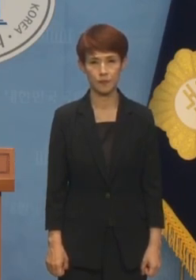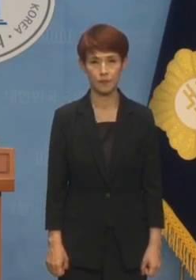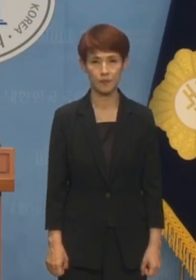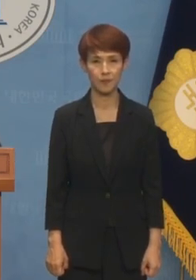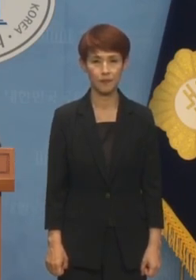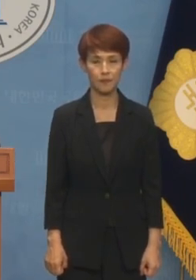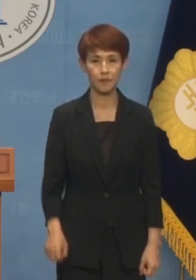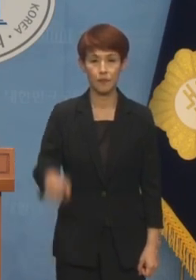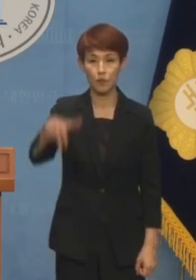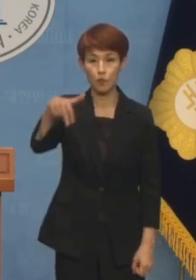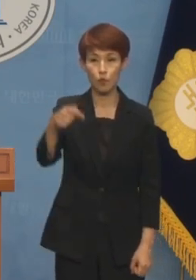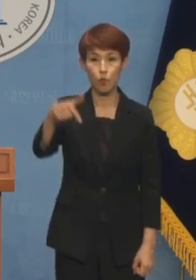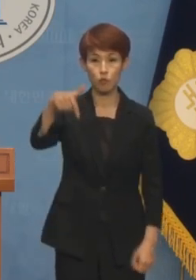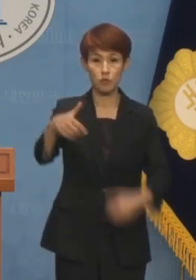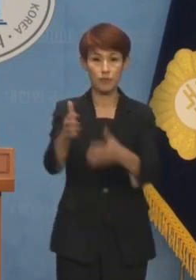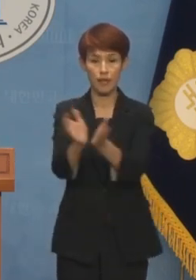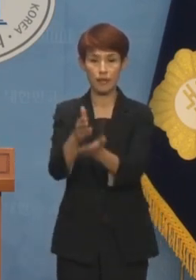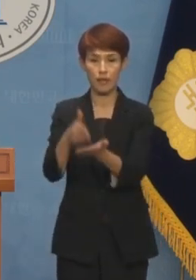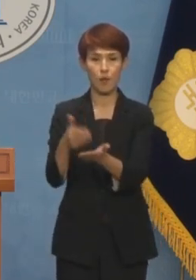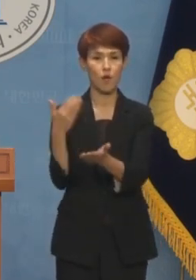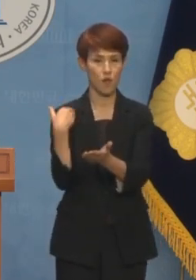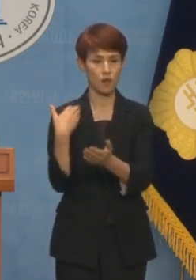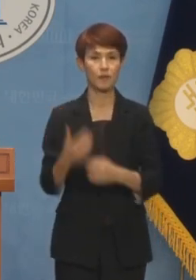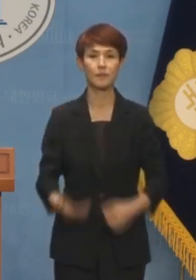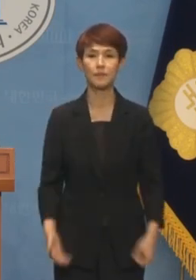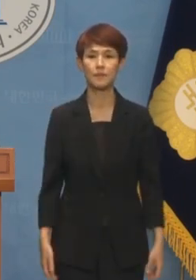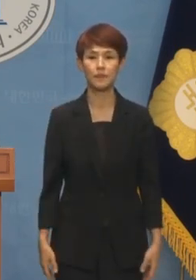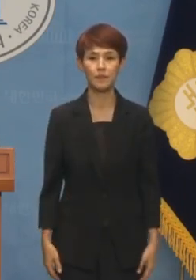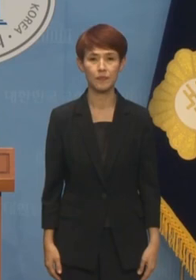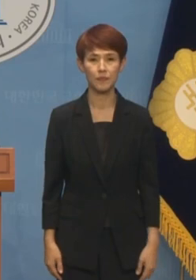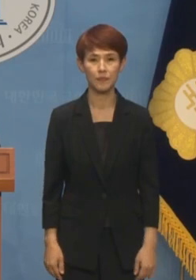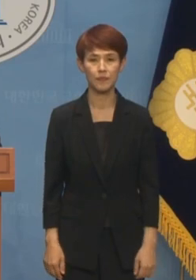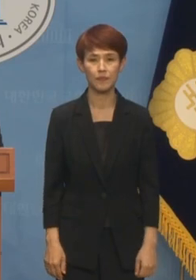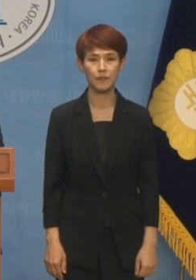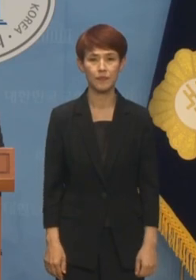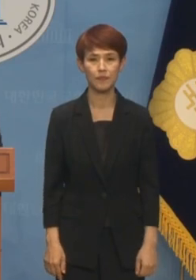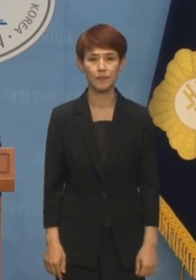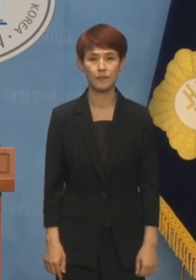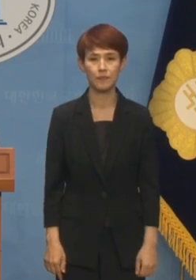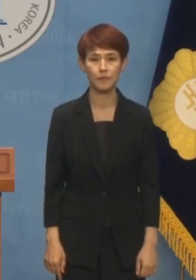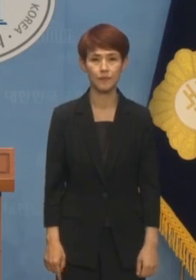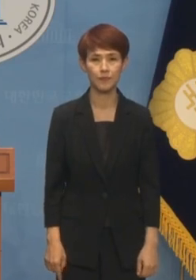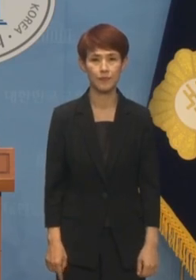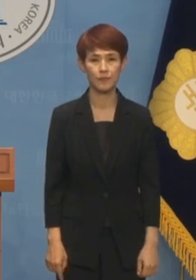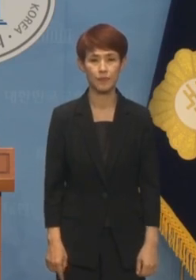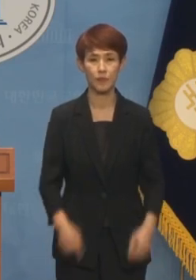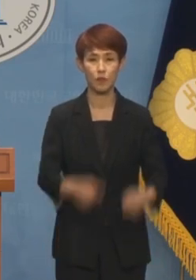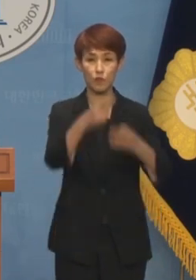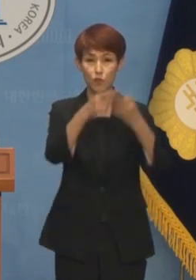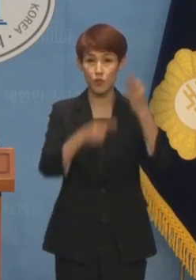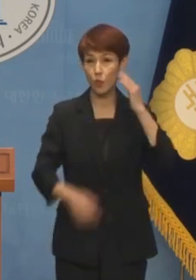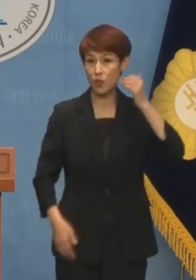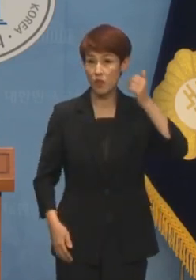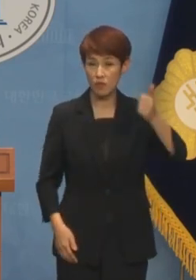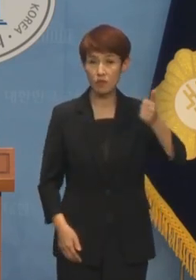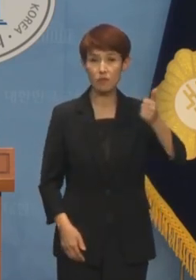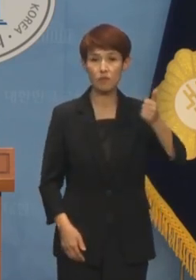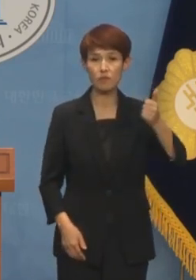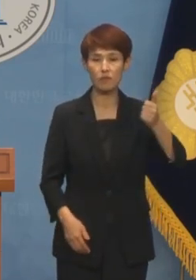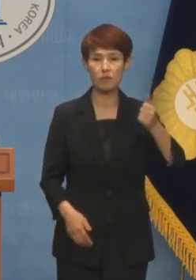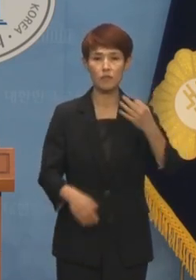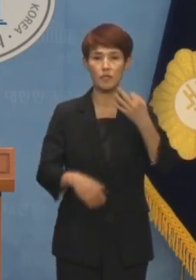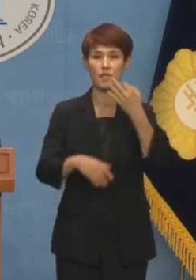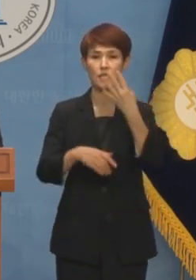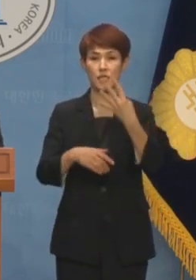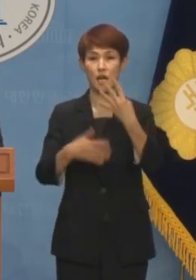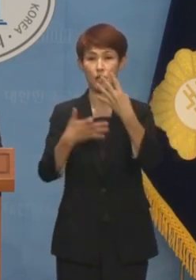예, 조국혁신당 대변인 김보입입니다. 두 건 논평 더 하겠습니다. 윤 대통령은 참배마저 혼자